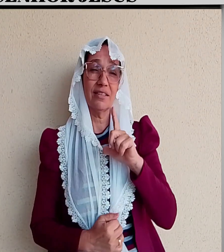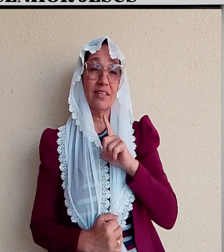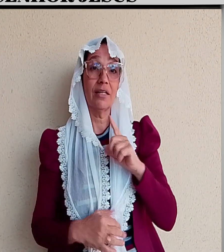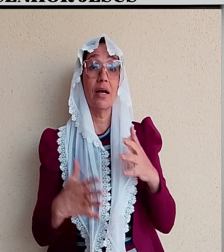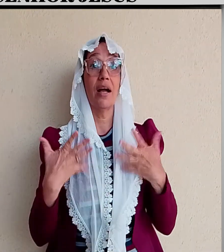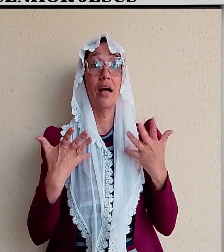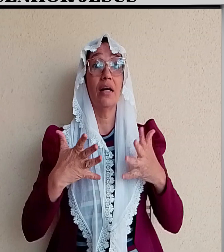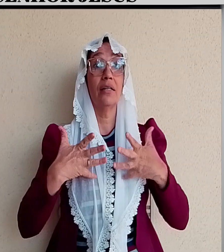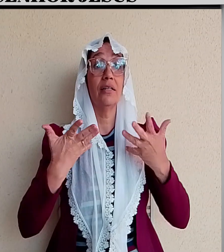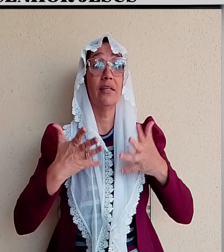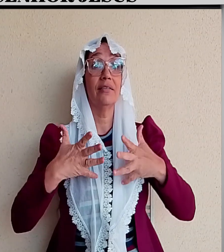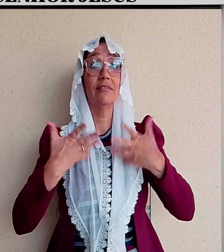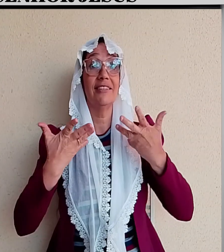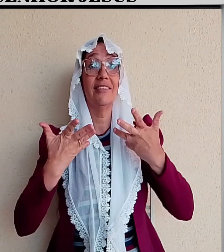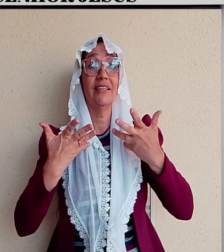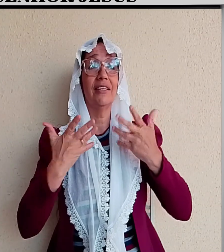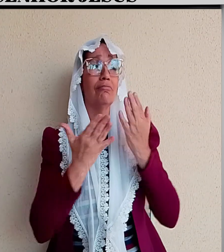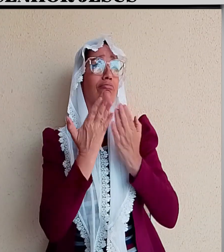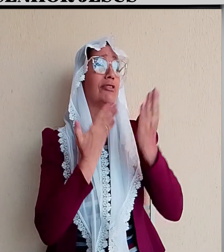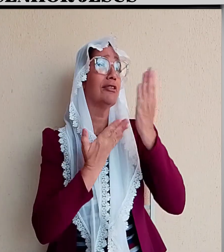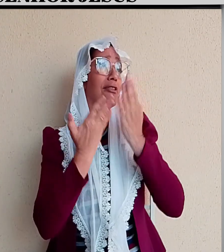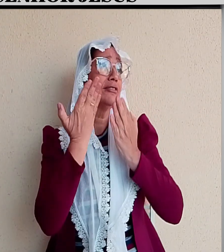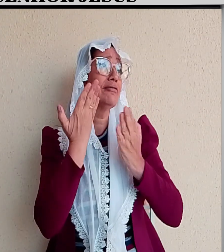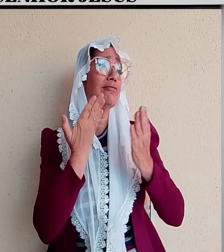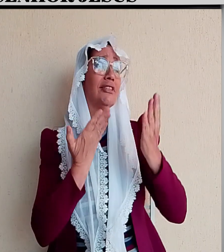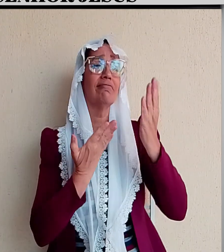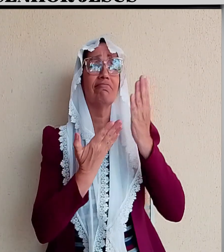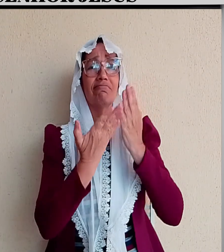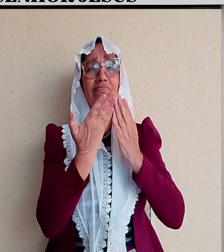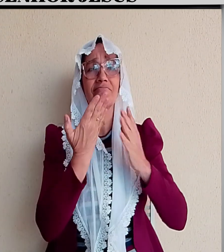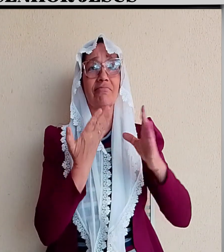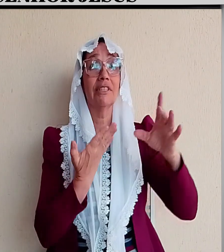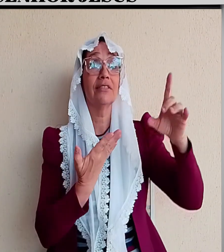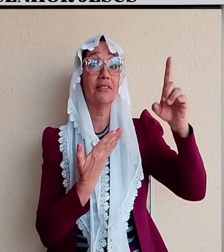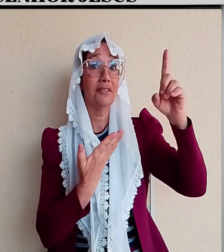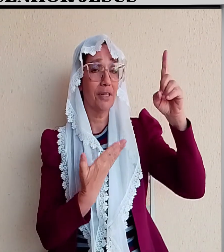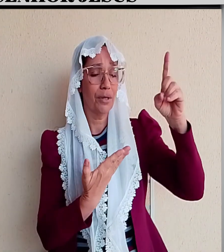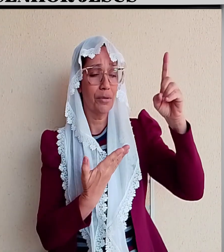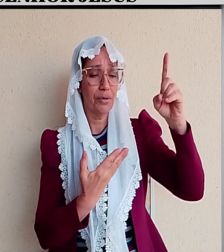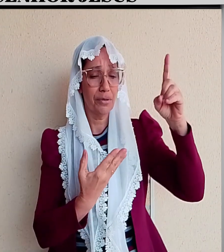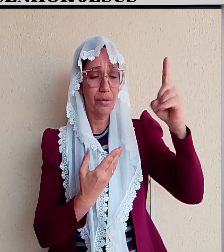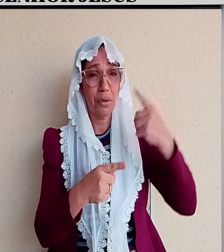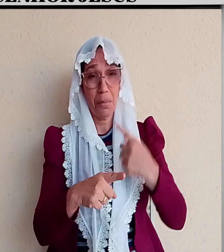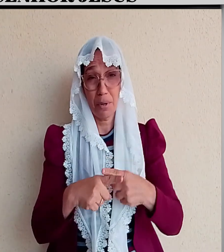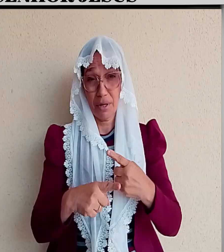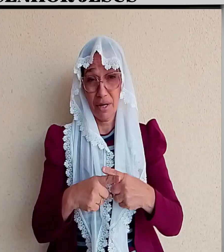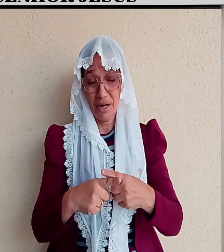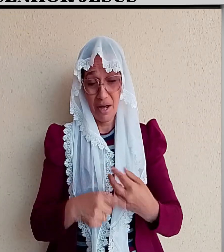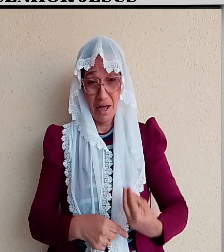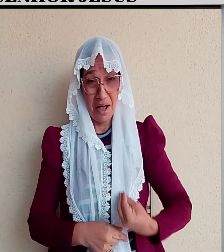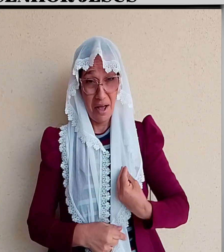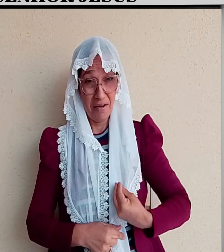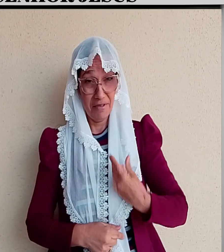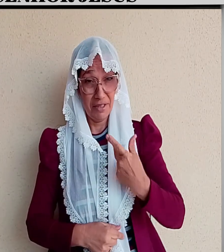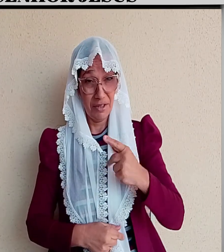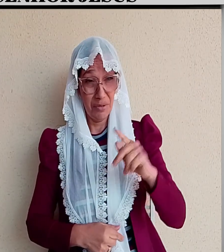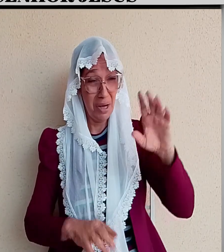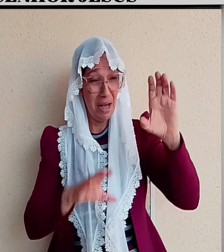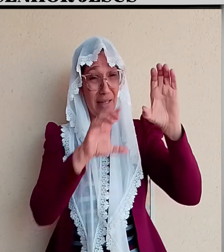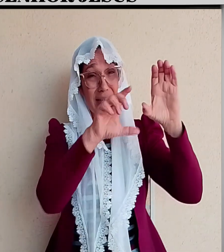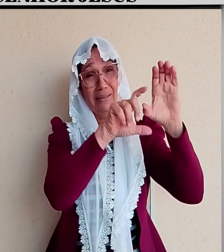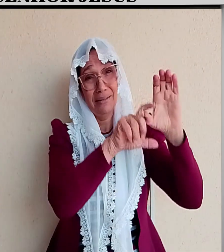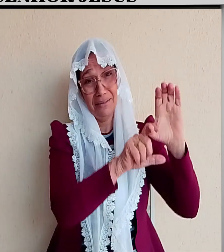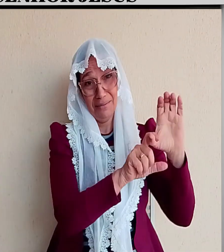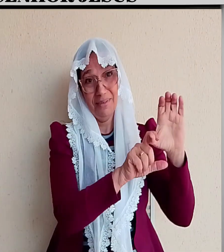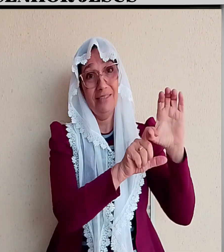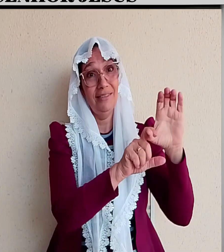porque sem mim você não consegue viver, aleluia, porque sem mim você não consegue falar, sem mim você não consegue olhar, sem mim